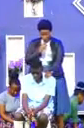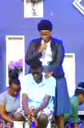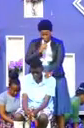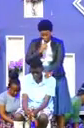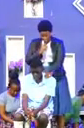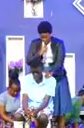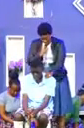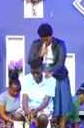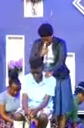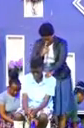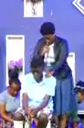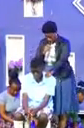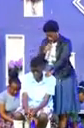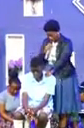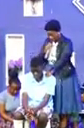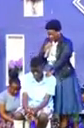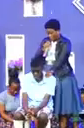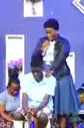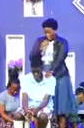omwoyo w'okutya